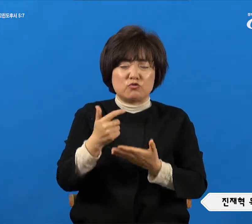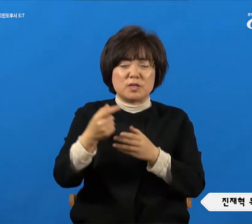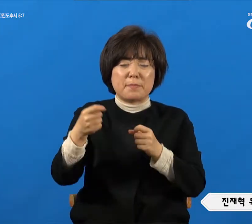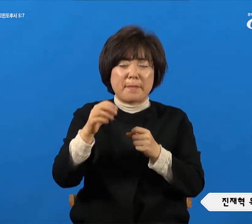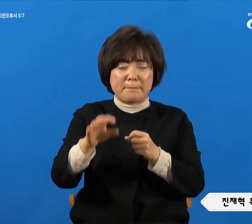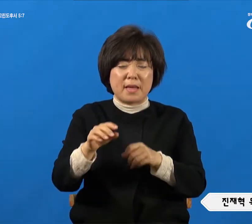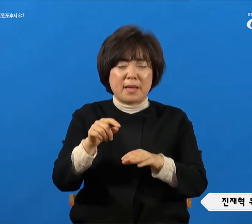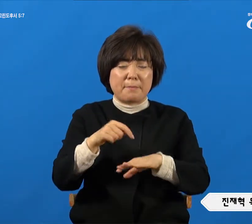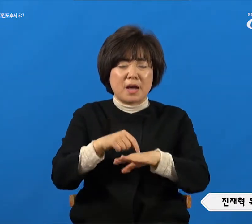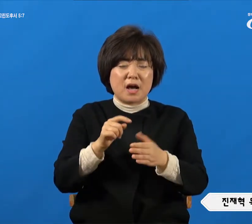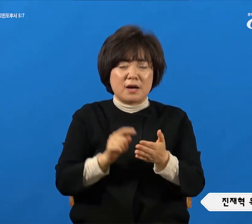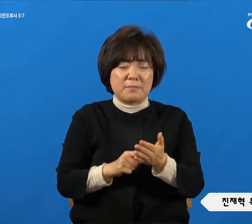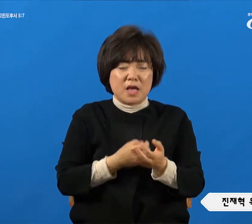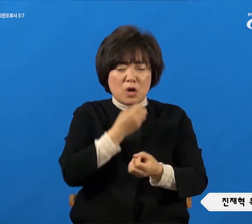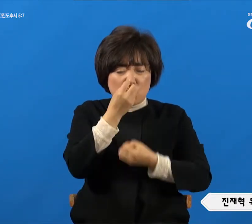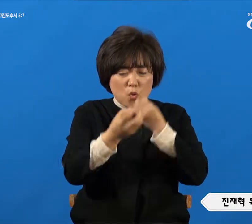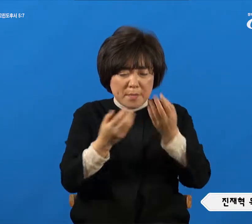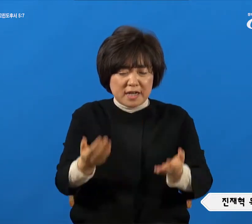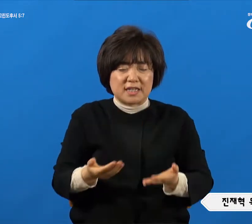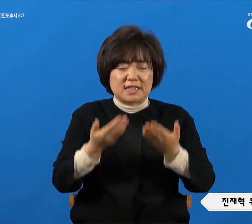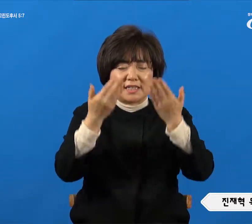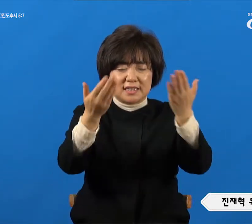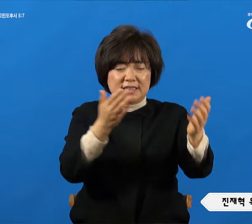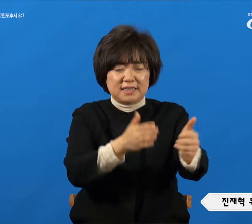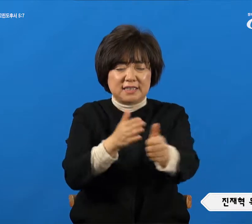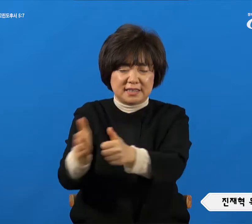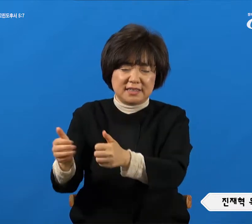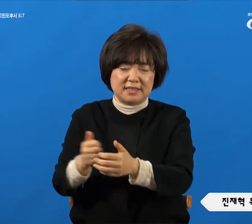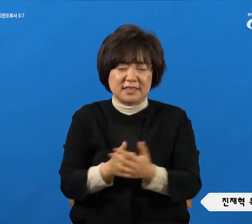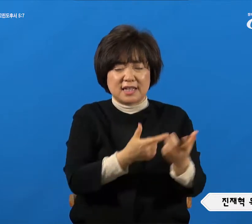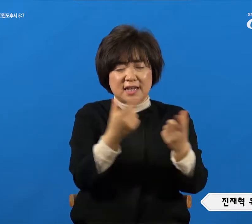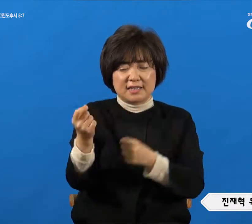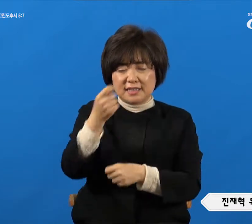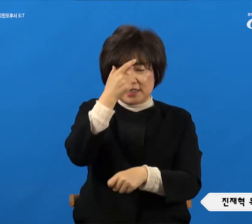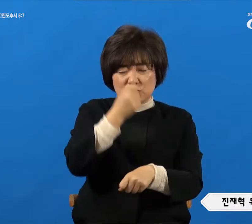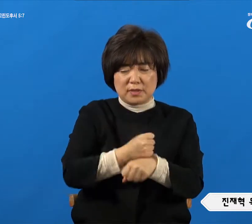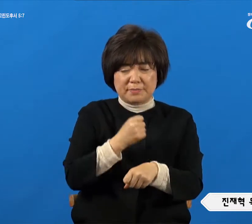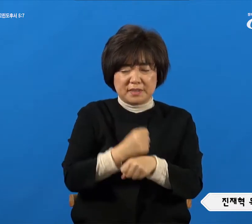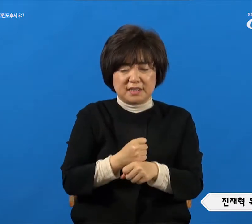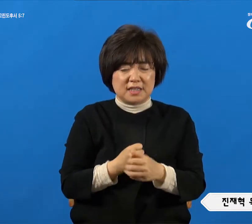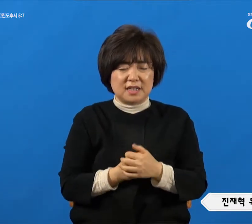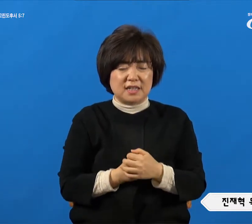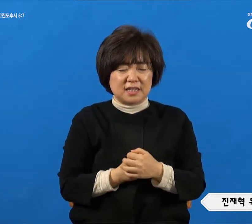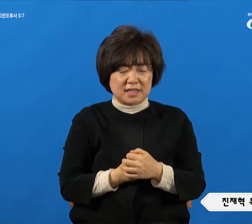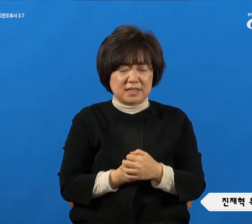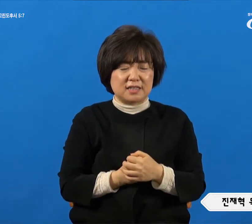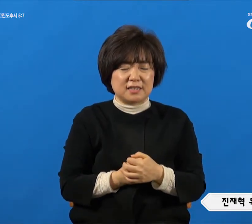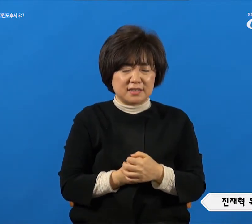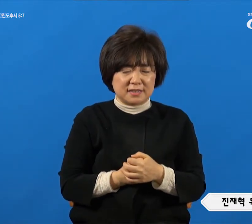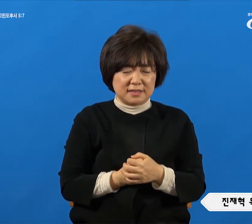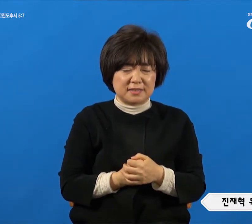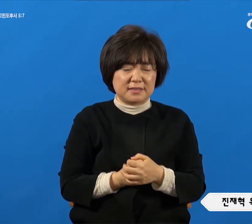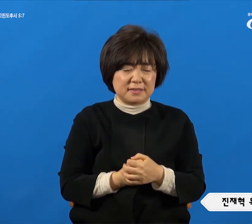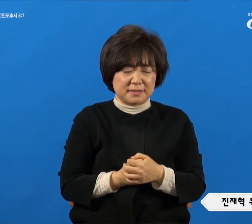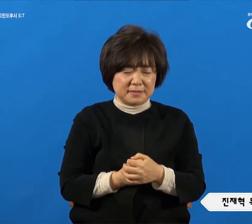우리 마음의 고백을 드리며 나아갑니다. 같이 기도합니다. 주님,